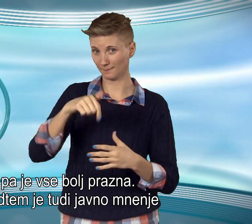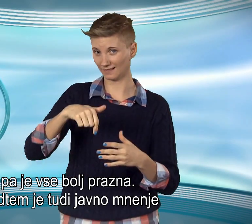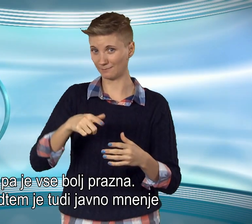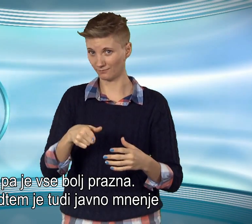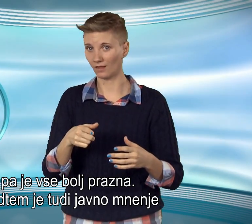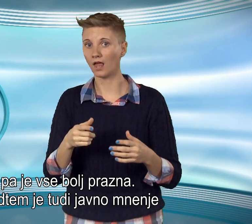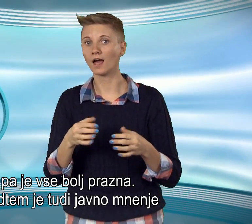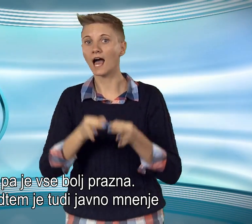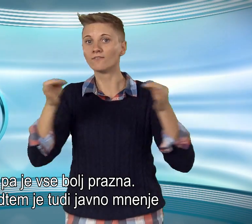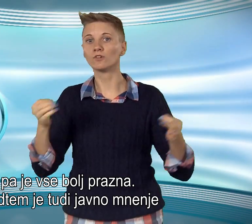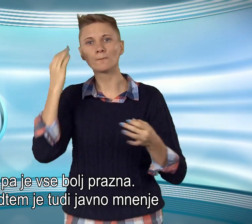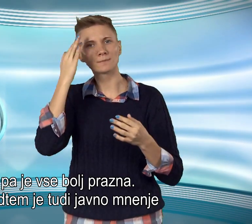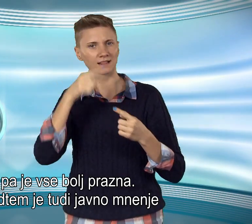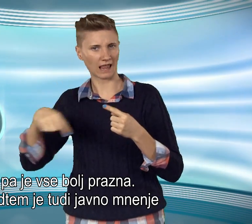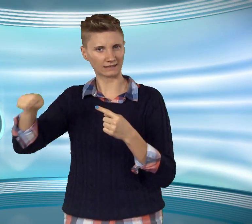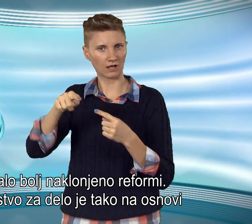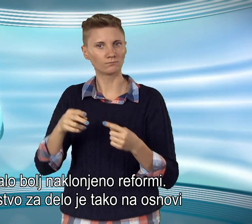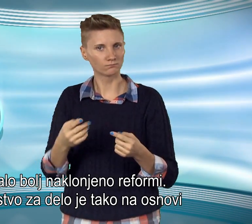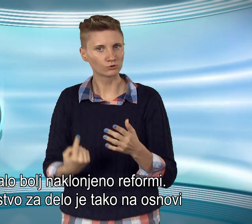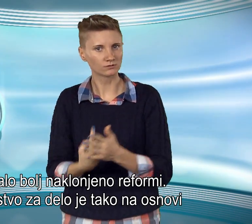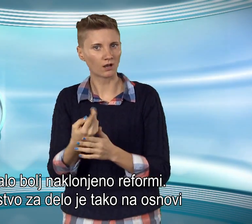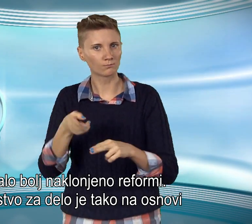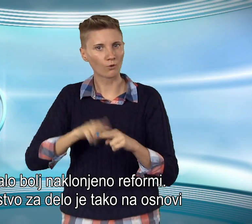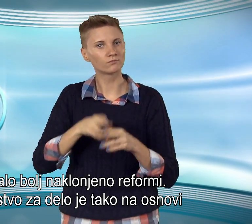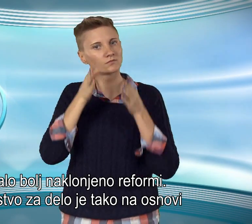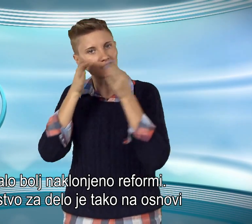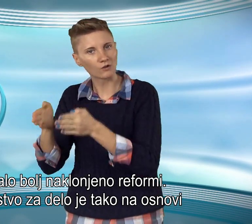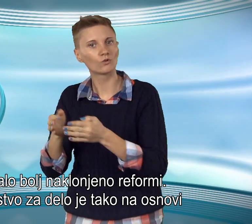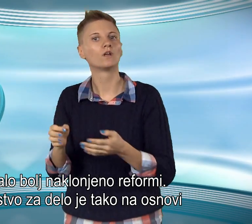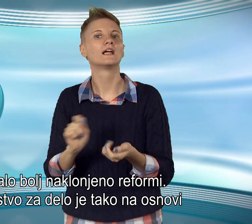Medtem je tudi javno mnenje postalo bolj naklonjeno reformi.